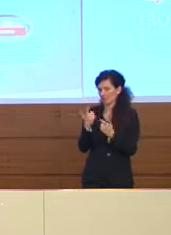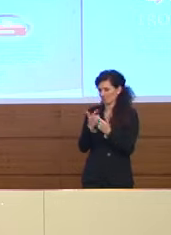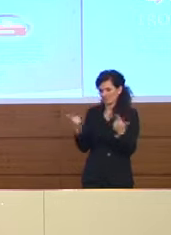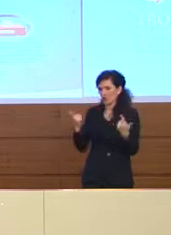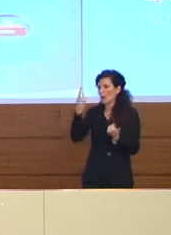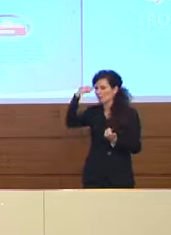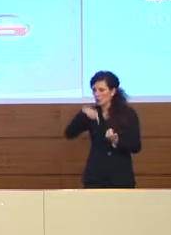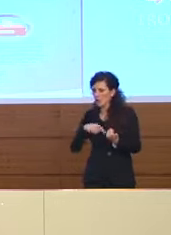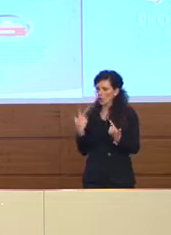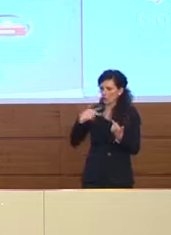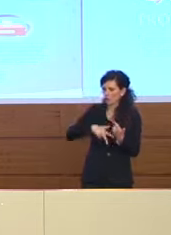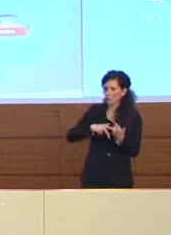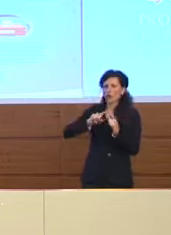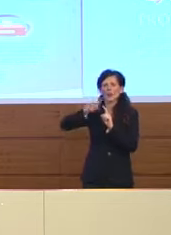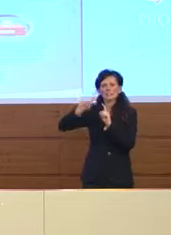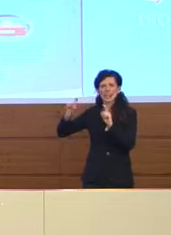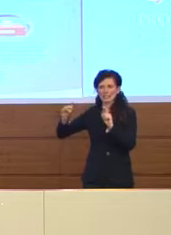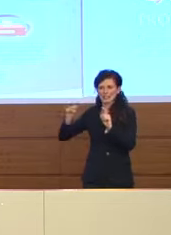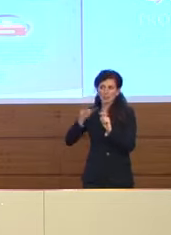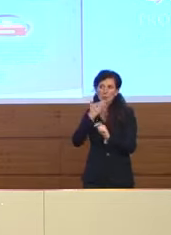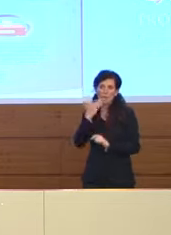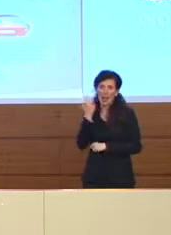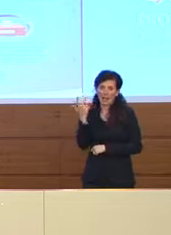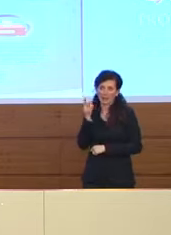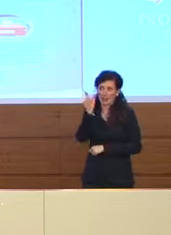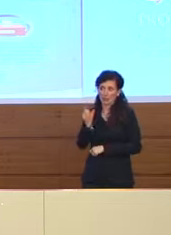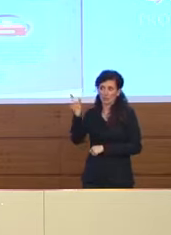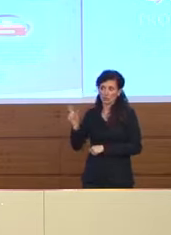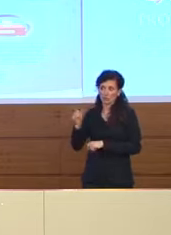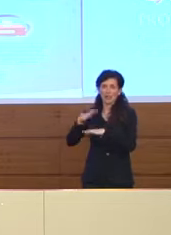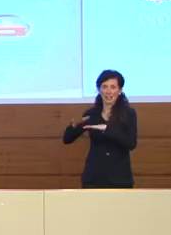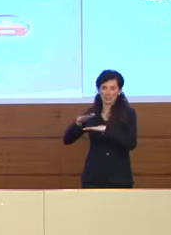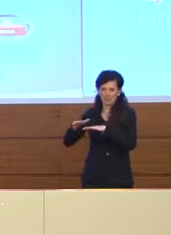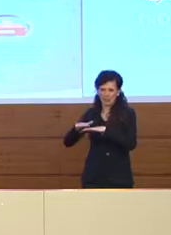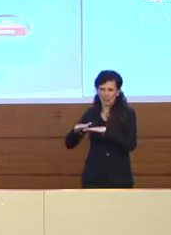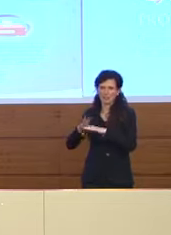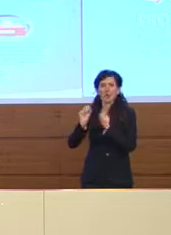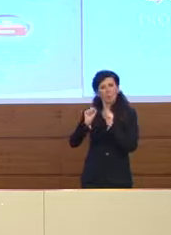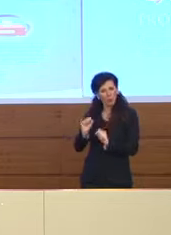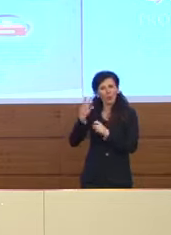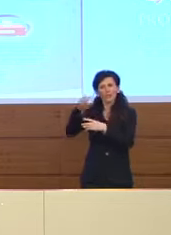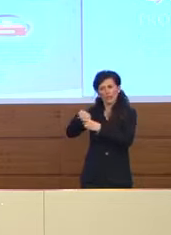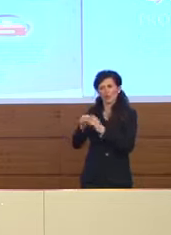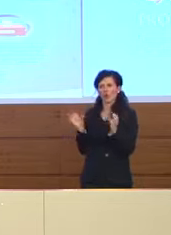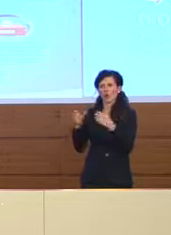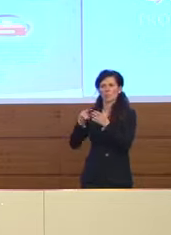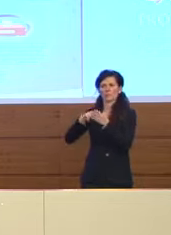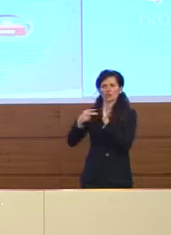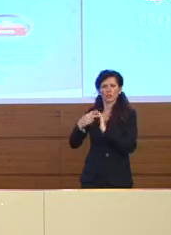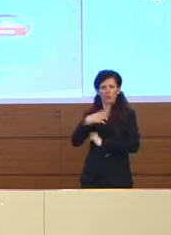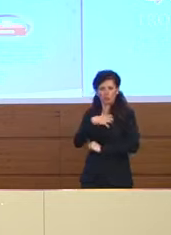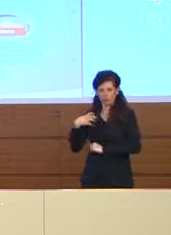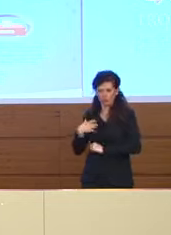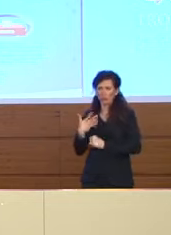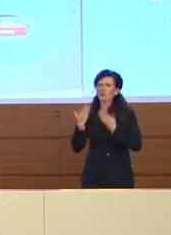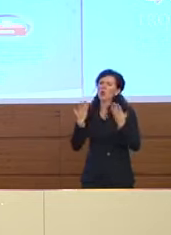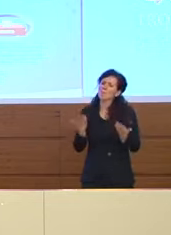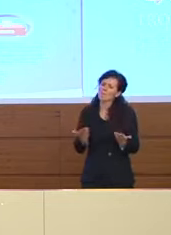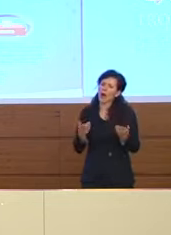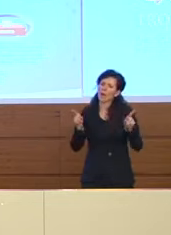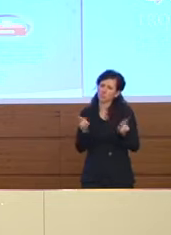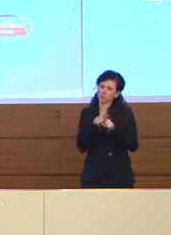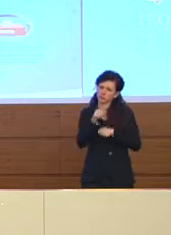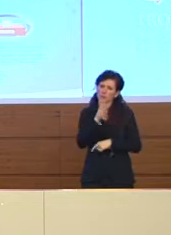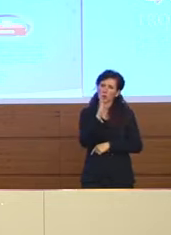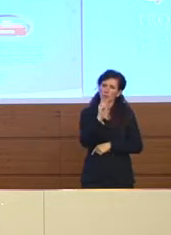è anche uno statistico e siamo tutti contenti però dei 17 componenti più 2 borrelli arcuri del della